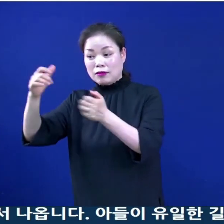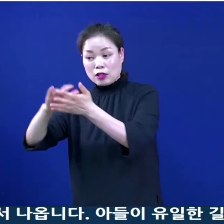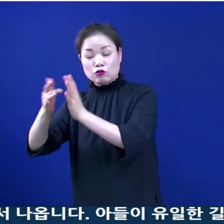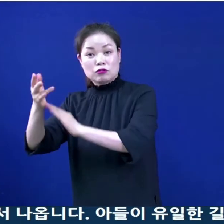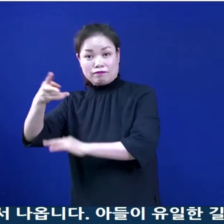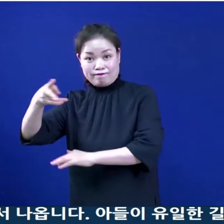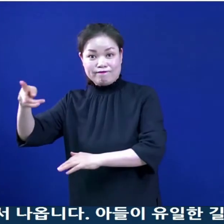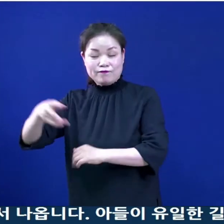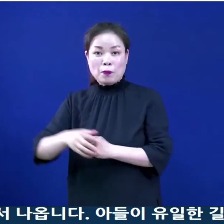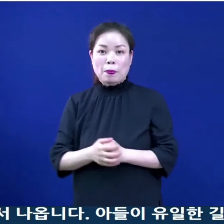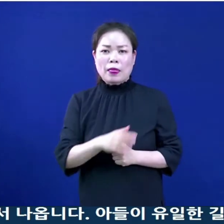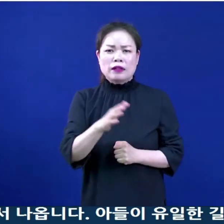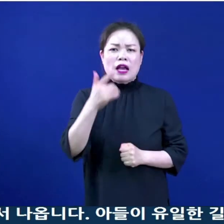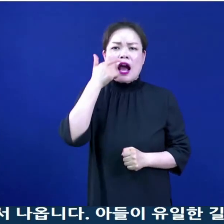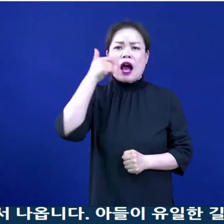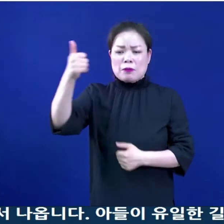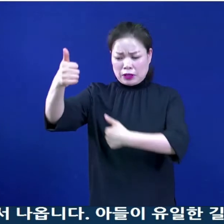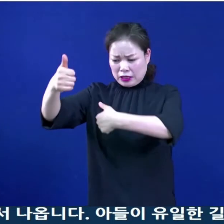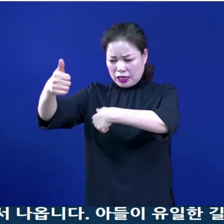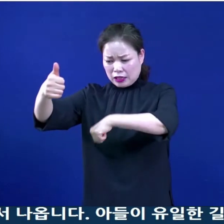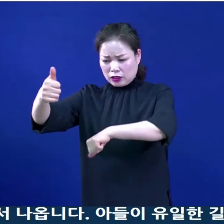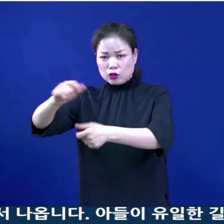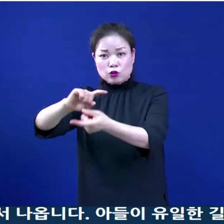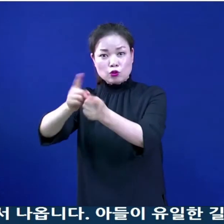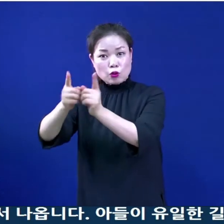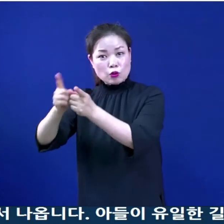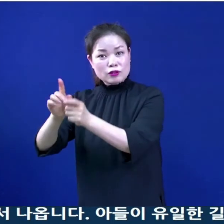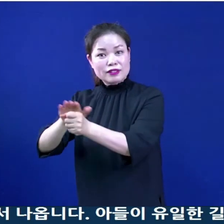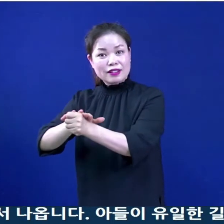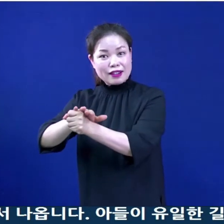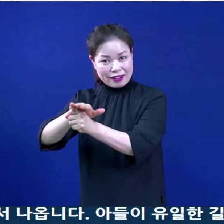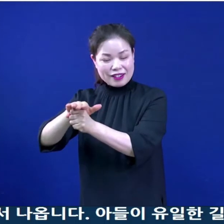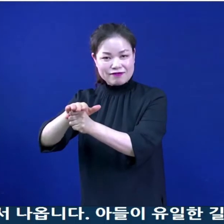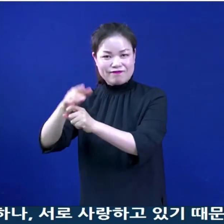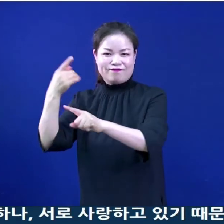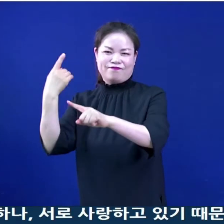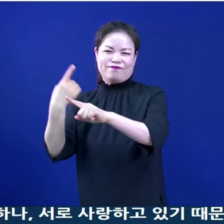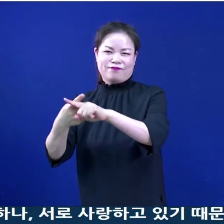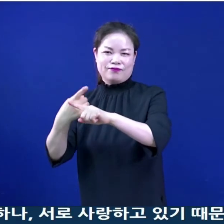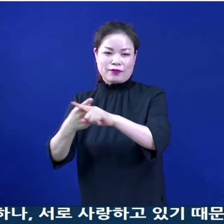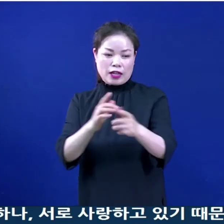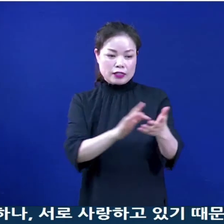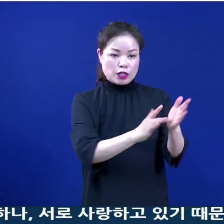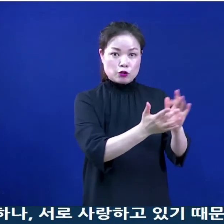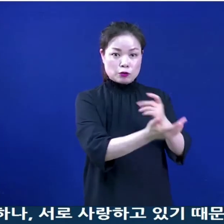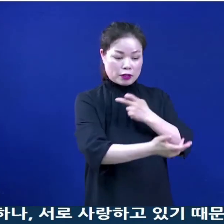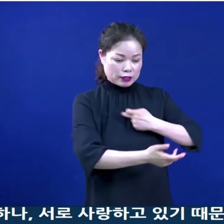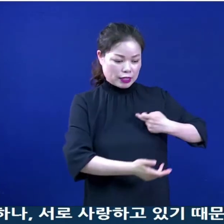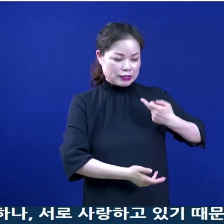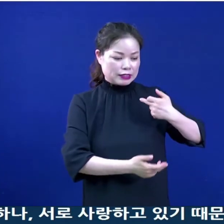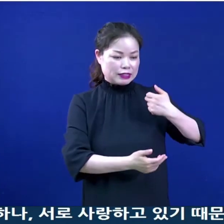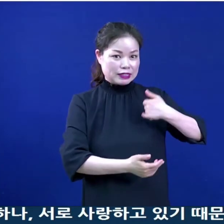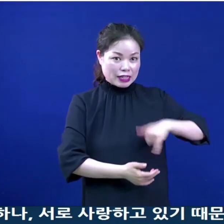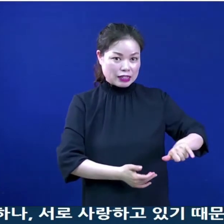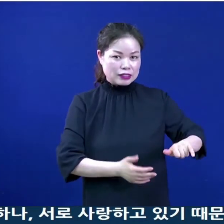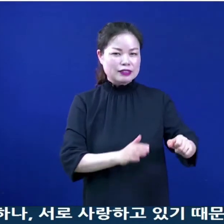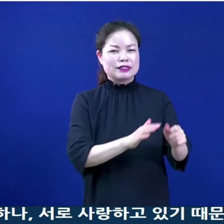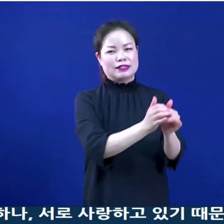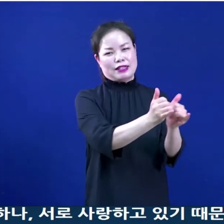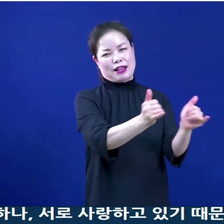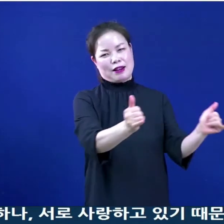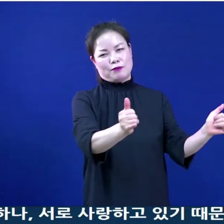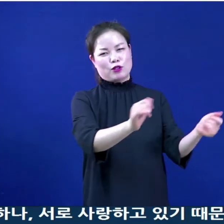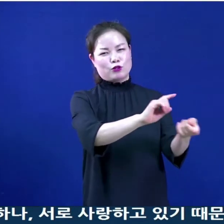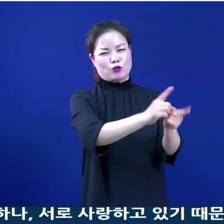그래서 아버지와 아들이 서로 사랑하듯이 예수님의 제자된 자녀된